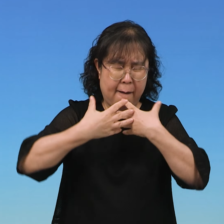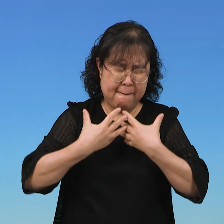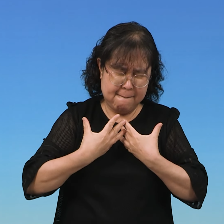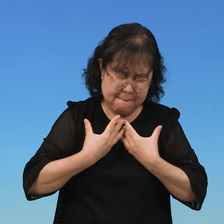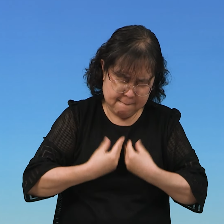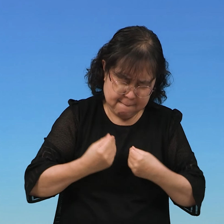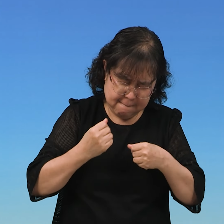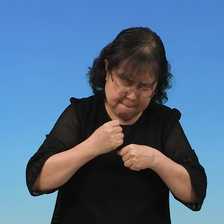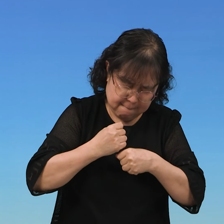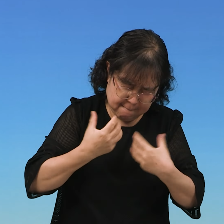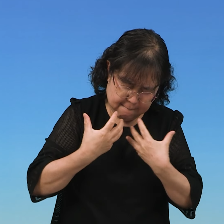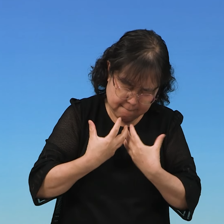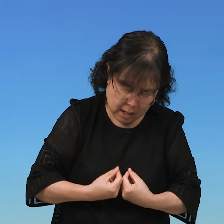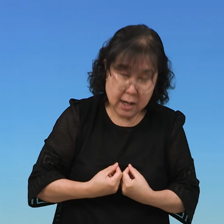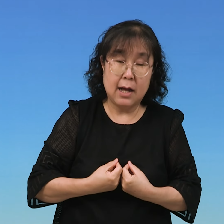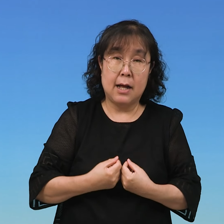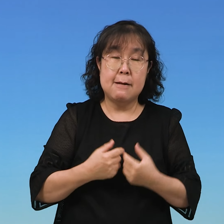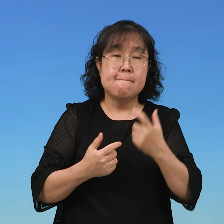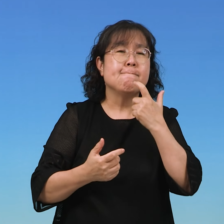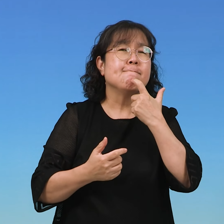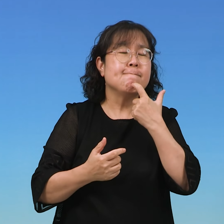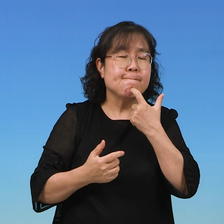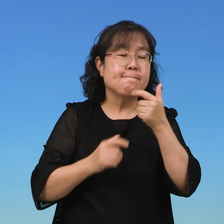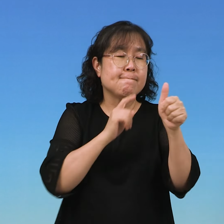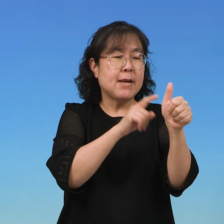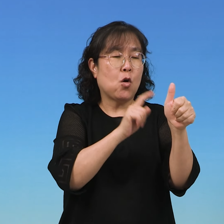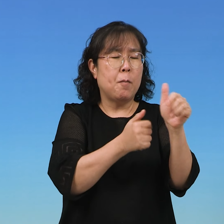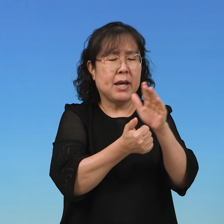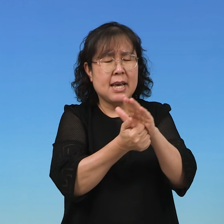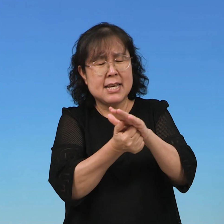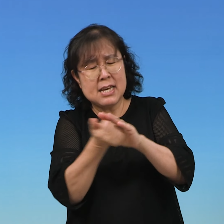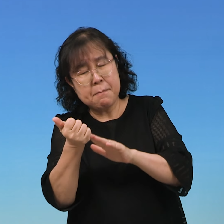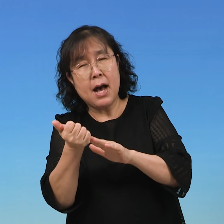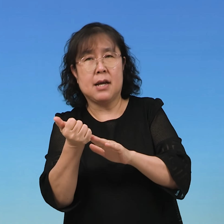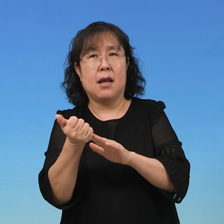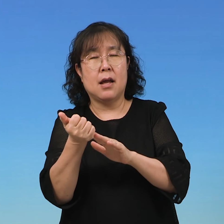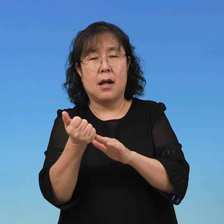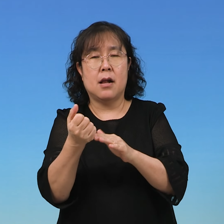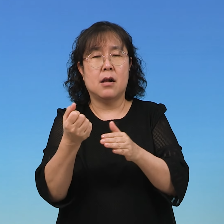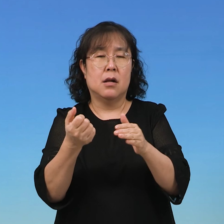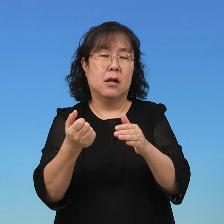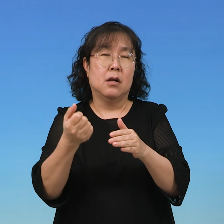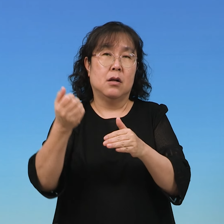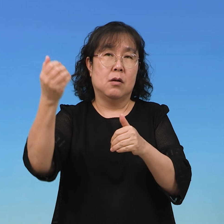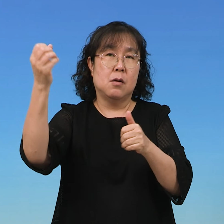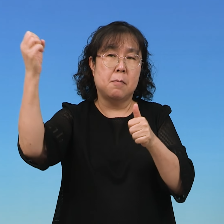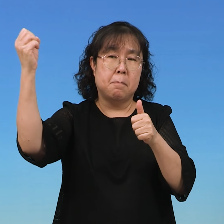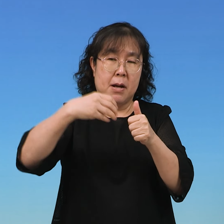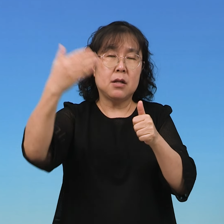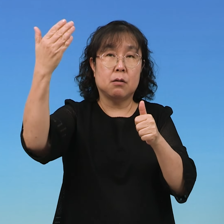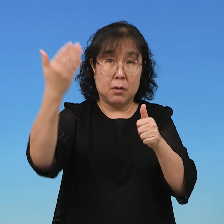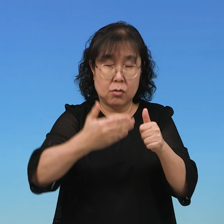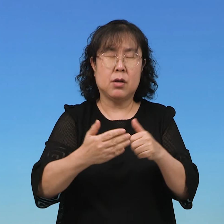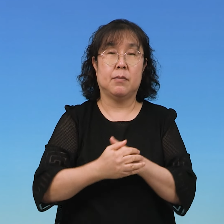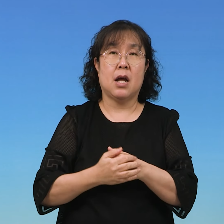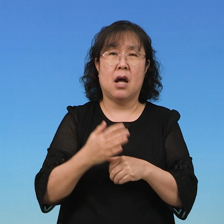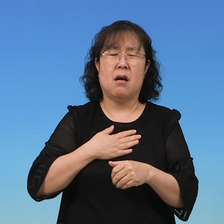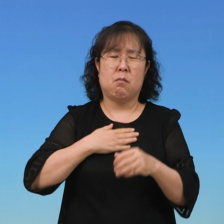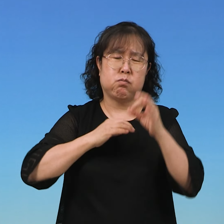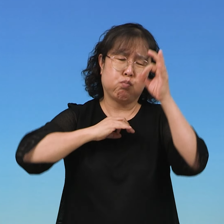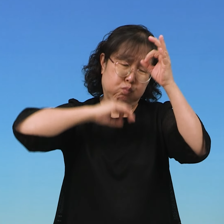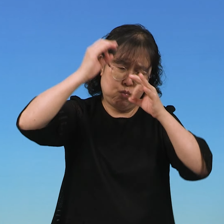야곱에게 이거보다 더 희망의 메시지가 있겠습니까? 자기 이제 끝났다 생각했는데 내 실수로 이제